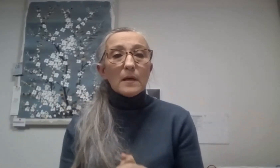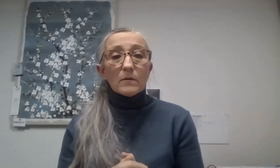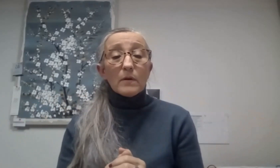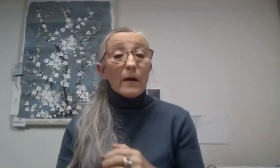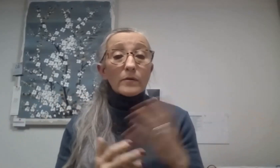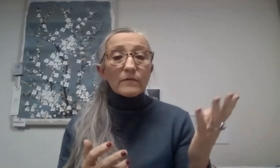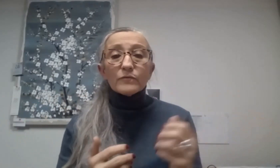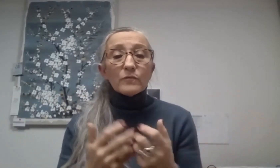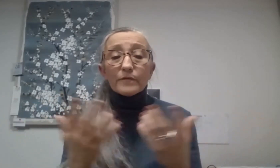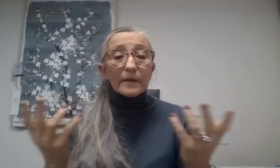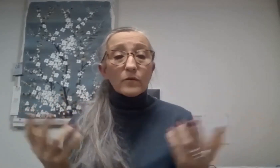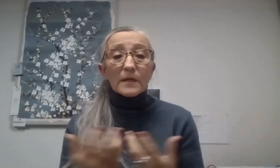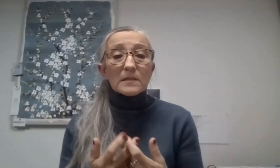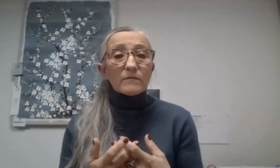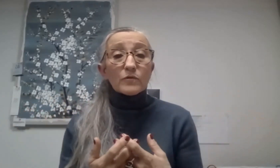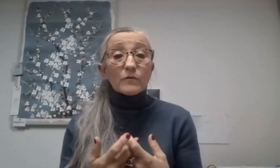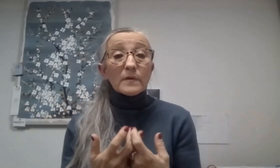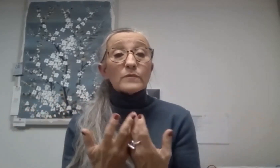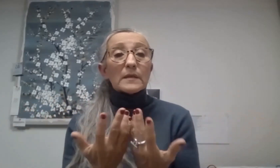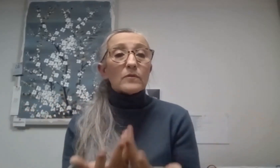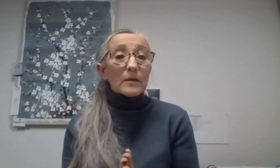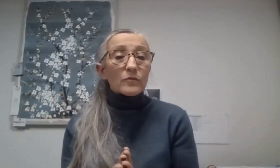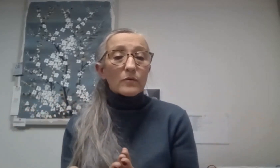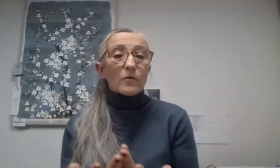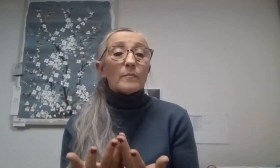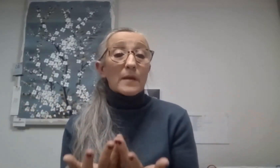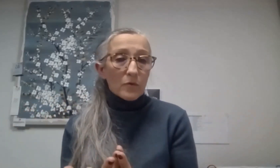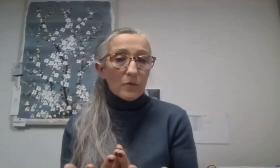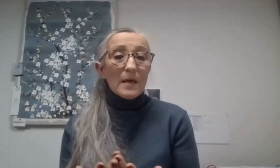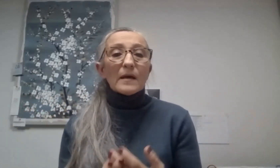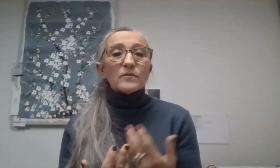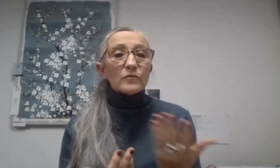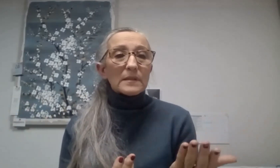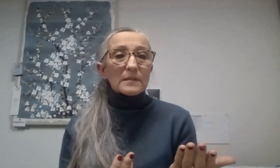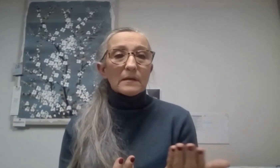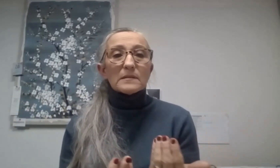d'appeler un rendez-vous, enfin d'organiser votre vie, vous attendez autant de temps? Ben non.